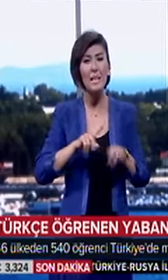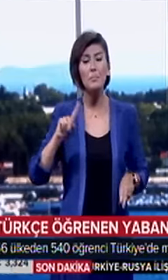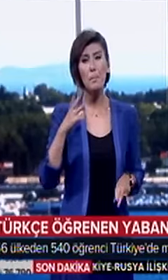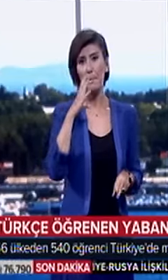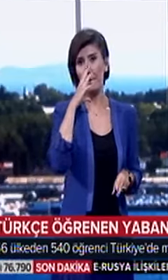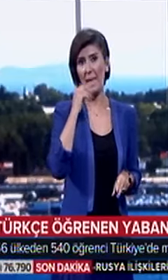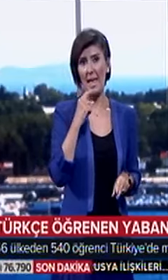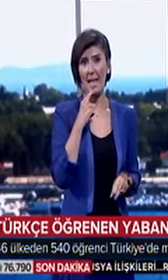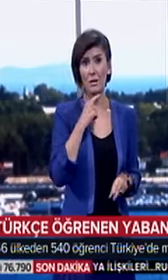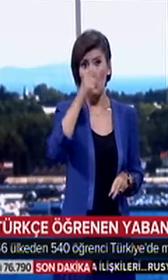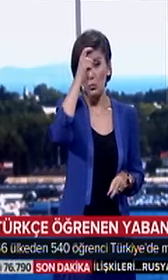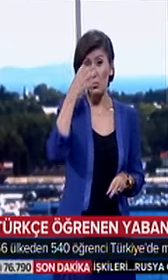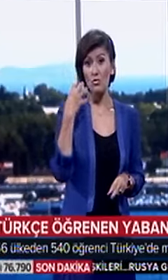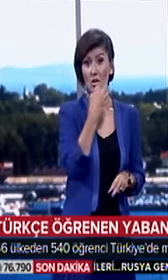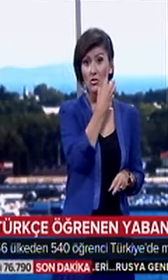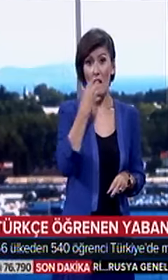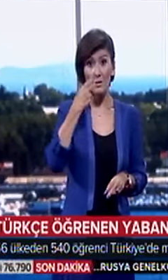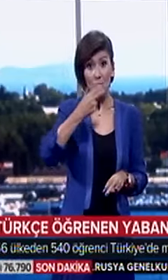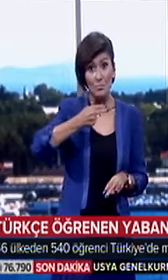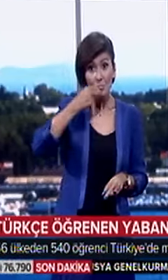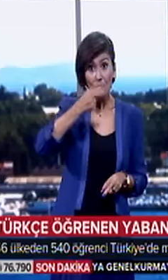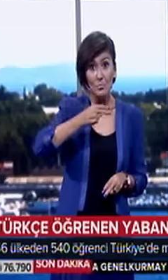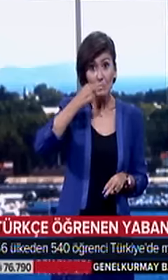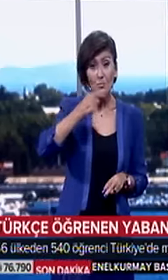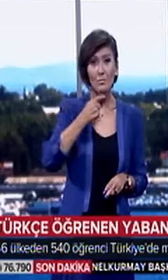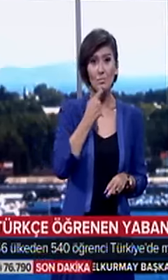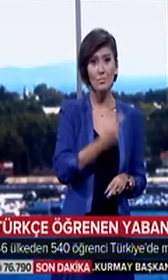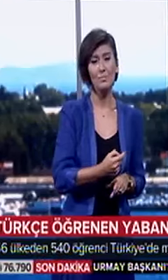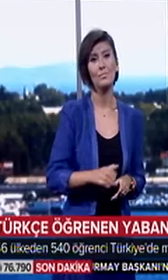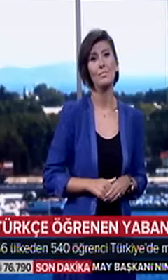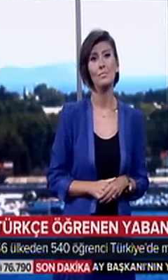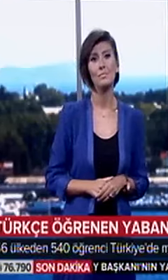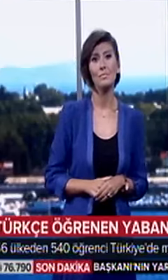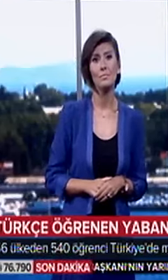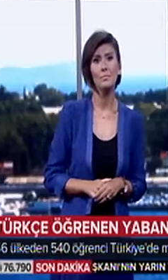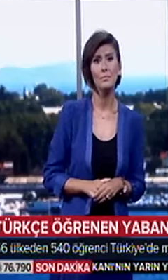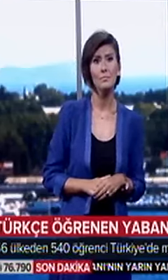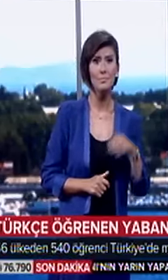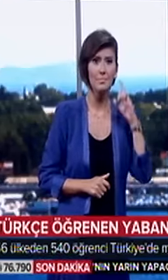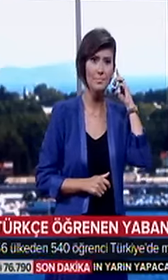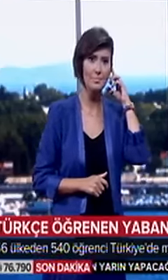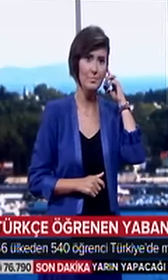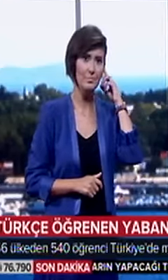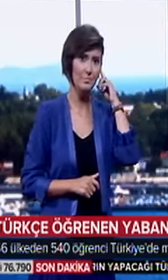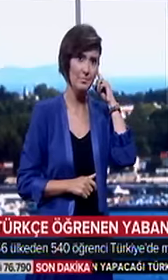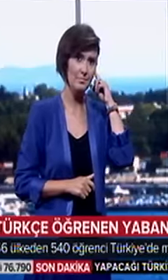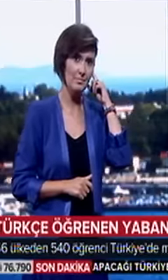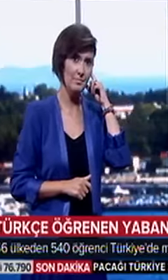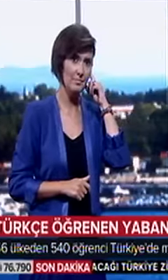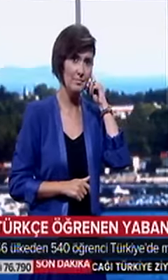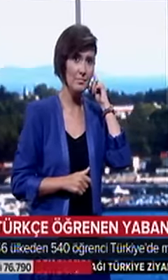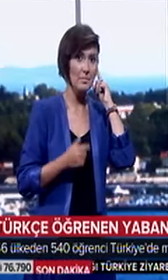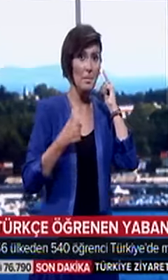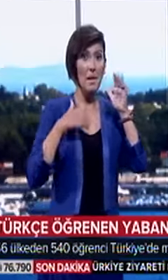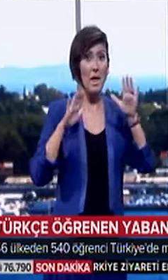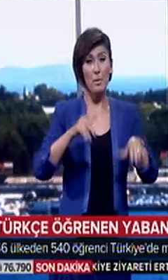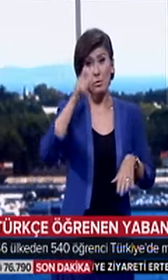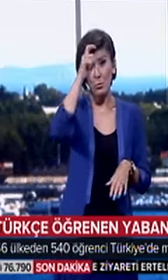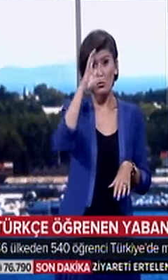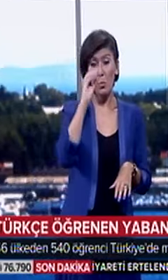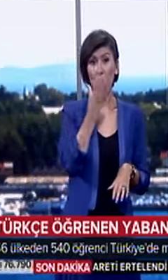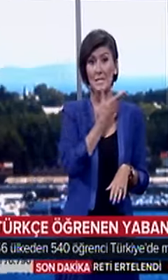beğendim. Öğrenciler Türkçe şarkılar söylediler, Türkçelerini yarıştırdılar. Doğru cevap nedir? C yani? Hayali. Hangisini? Ben de Türkçeyi çok